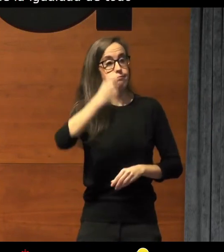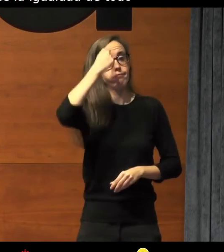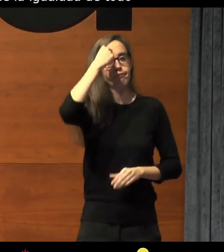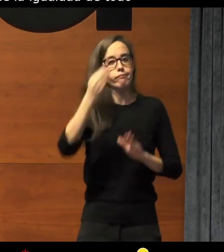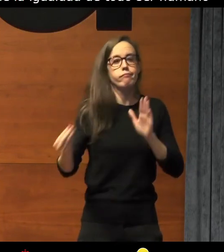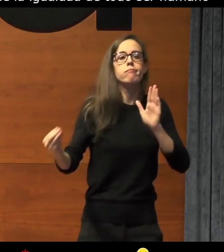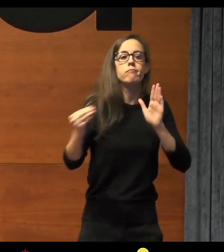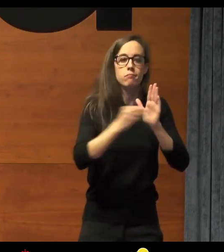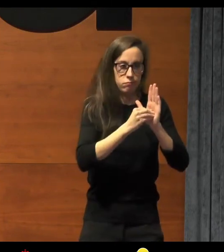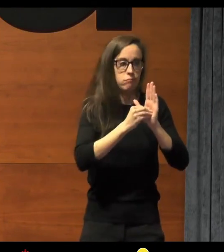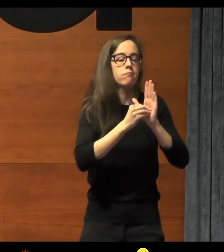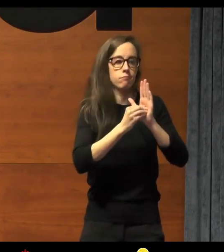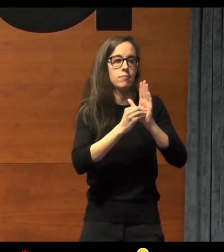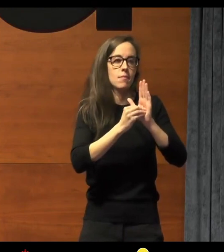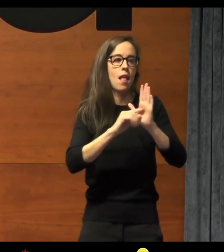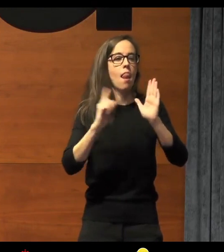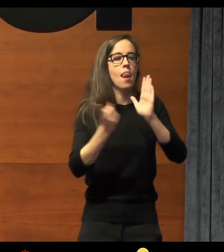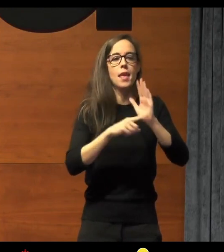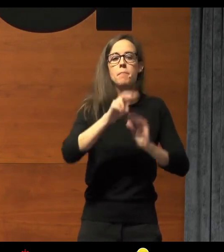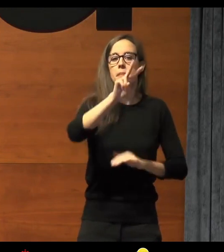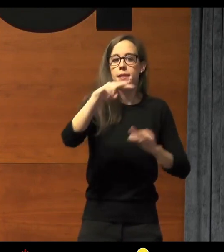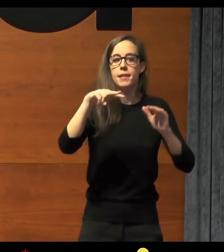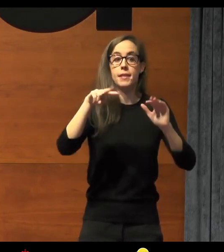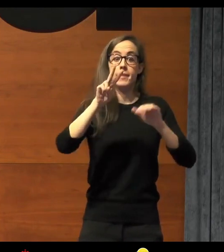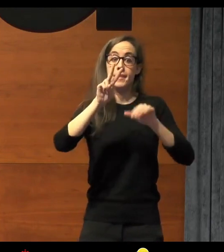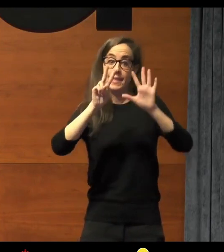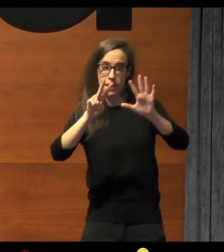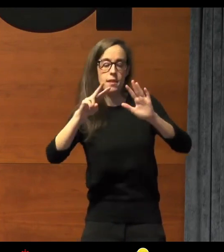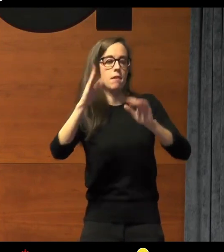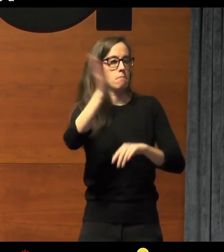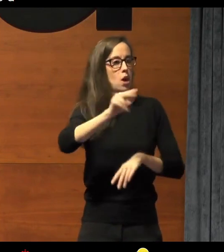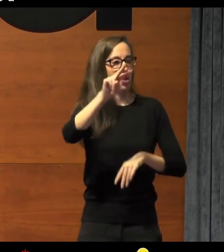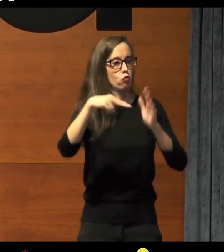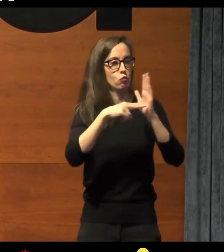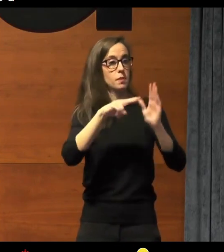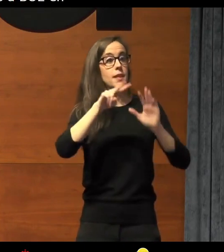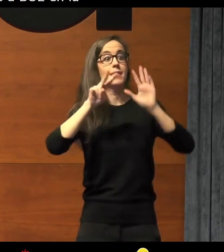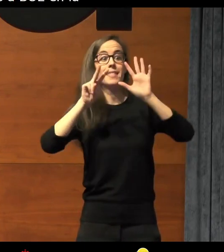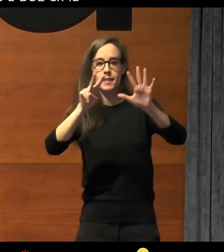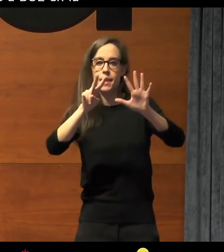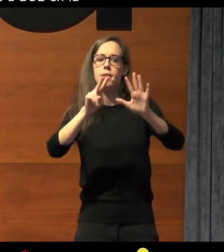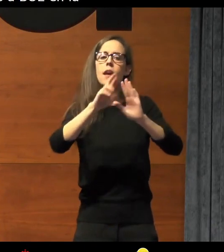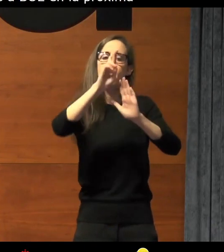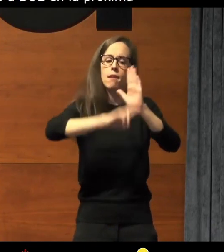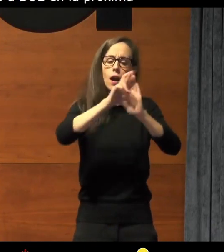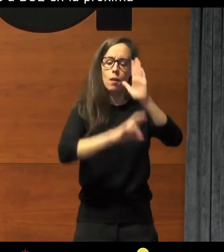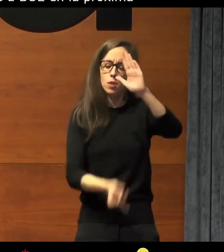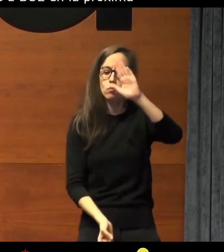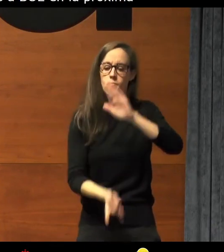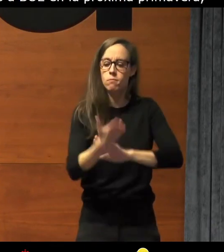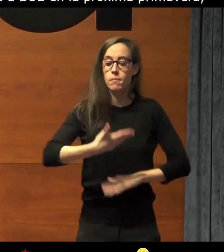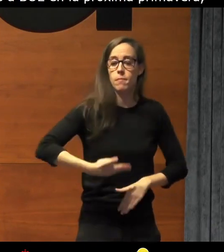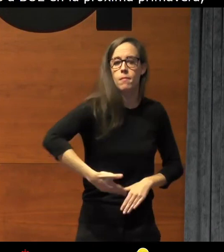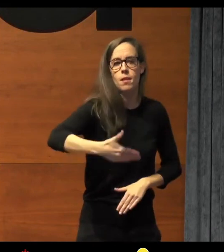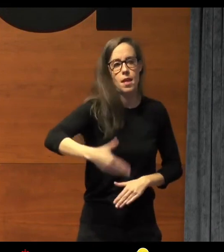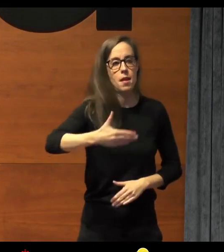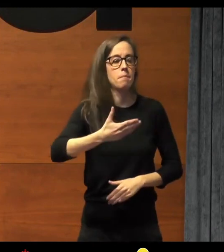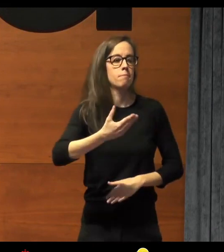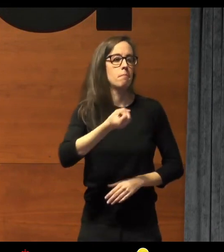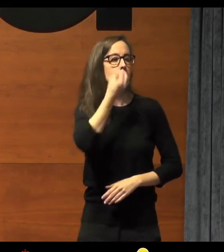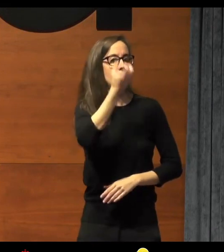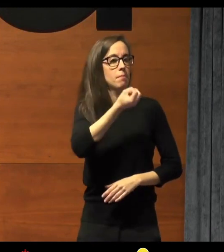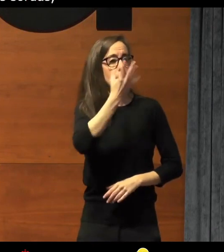a BOE en la próxima primavera. Precisamente para que las personas sordas, sordociegas y